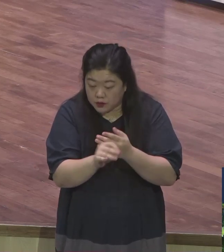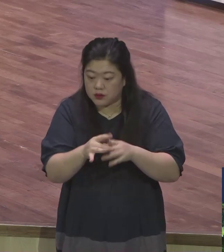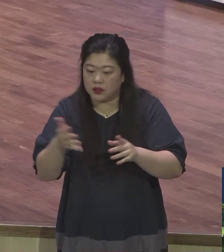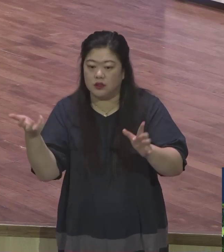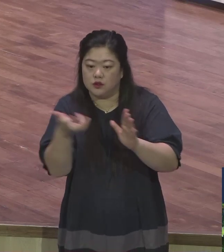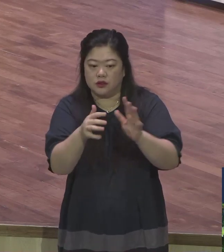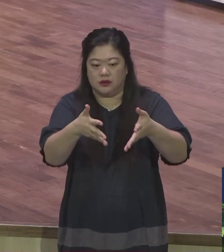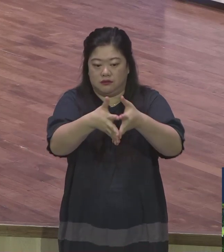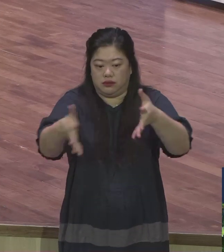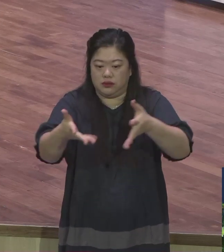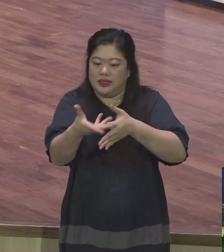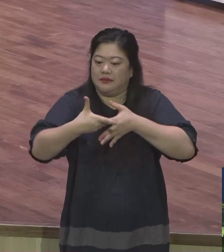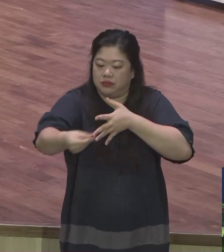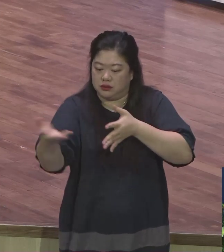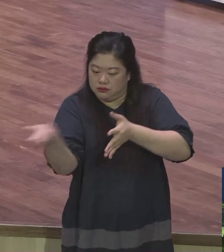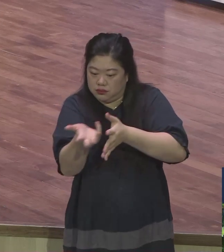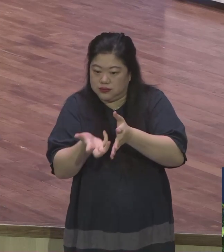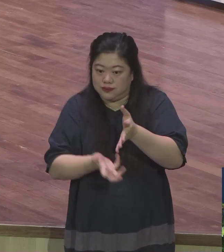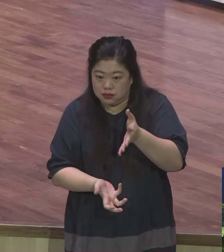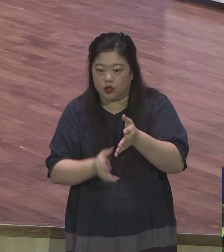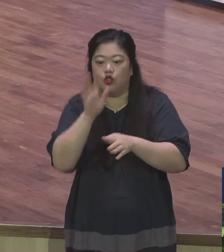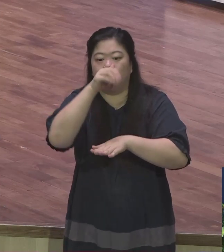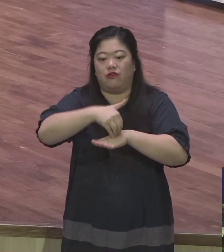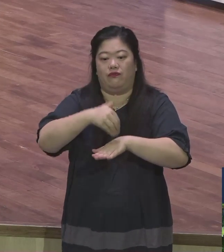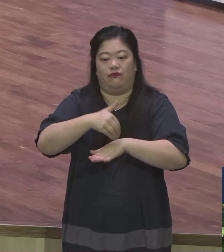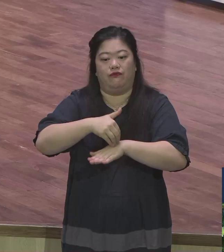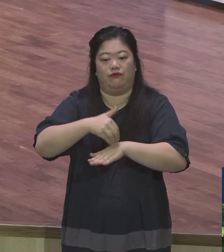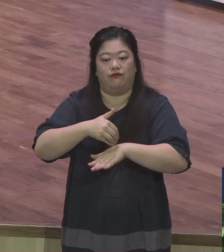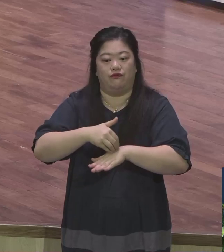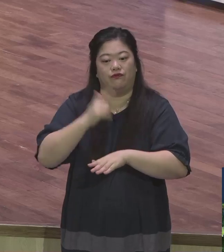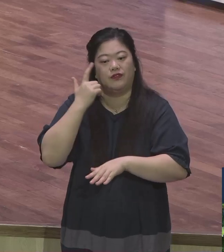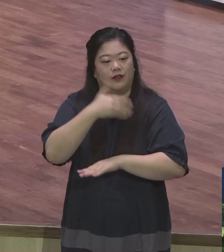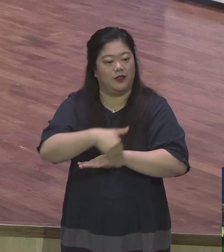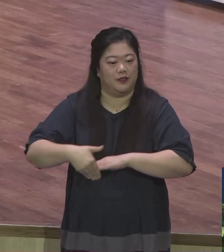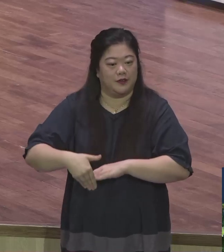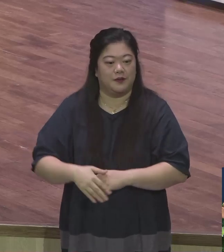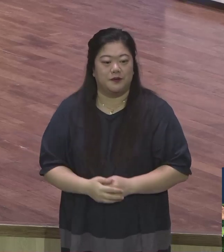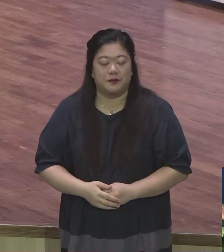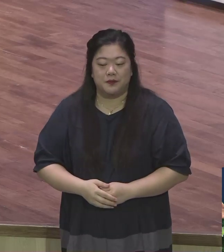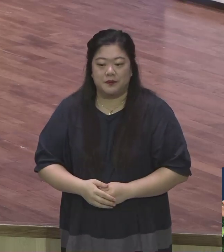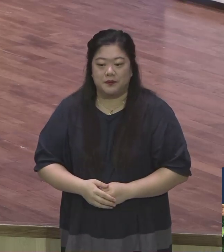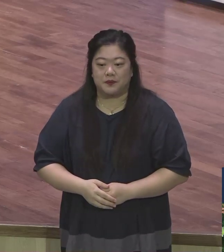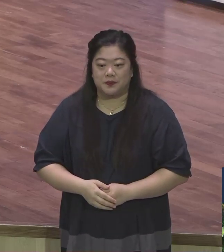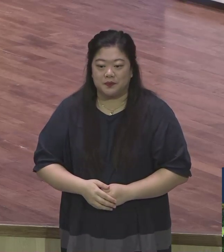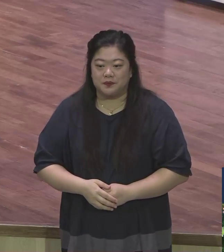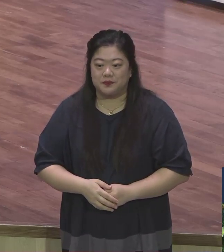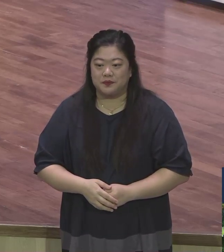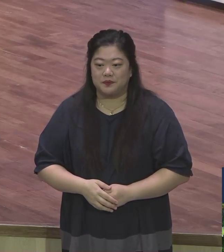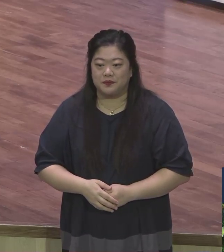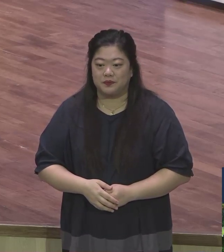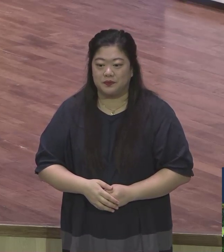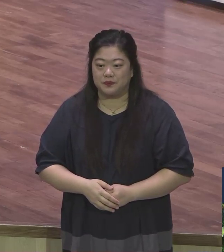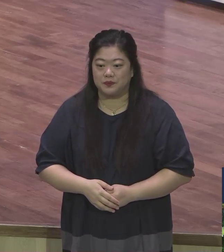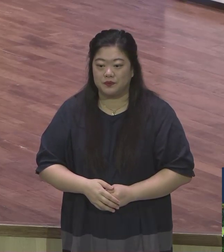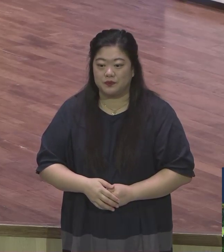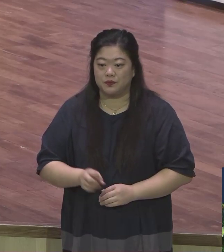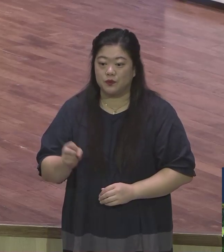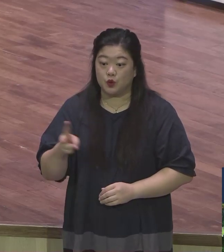받게 되고 동남아 보건바를 위해서 이 센터가 돼요. 그리고 그 지역은 팔로가 난